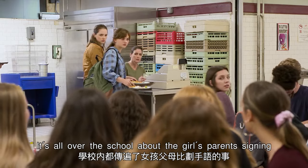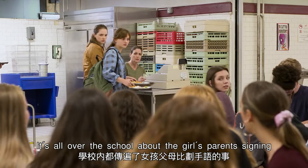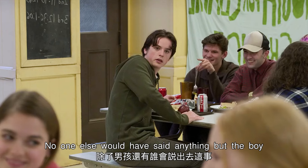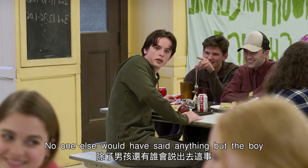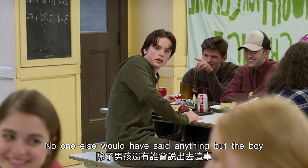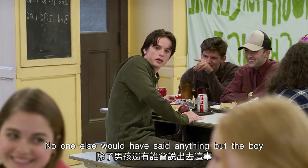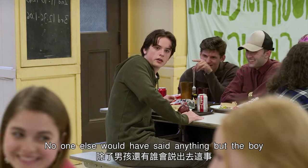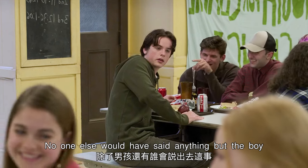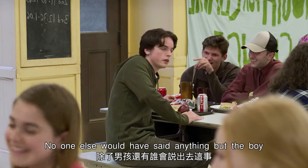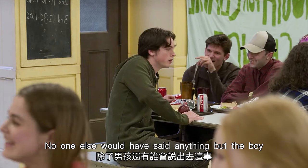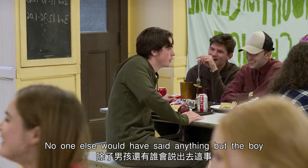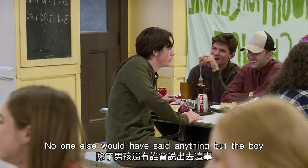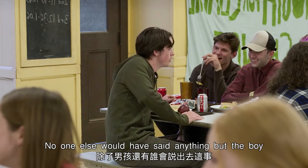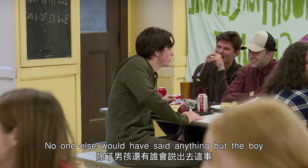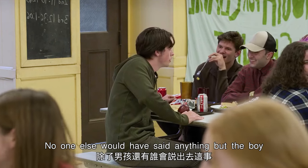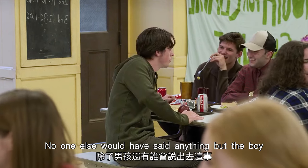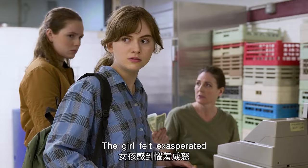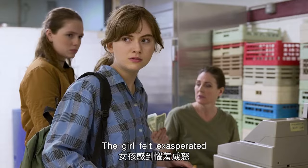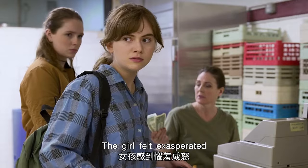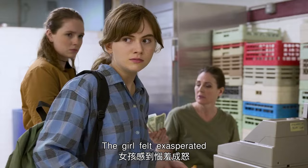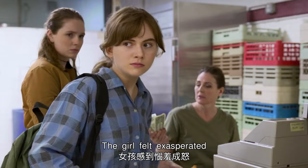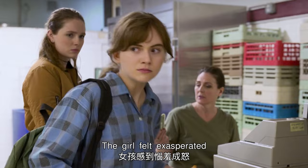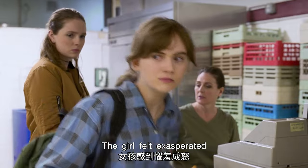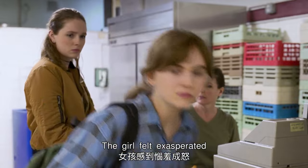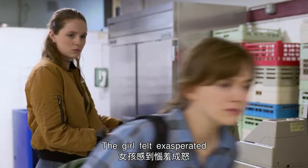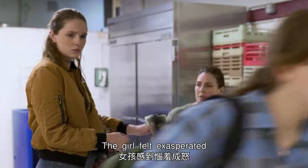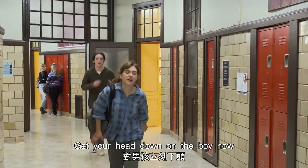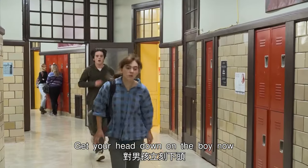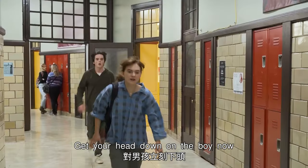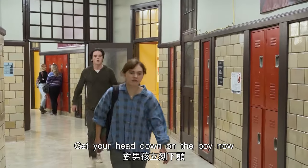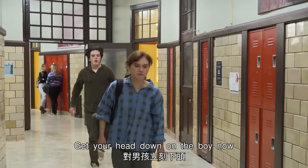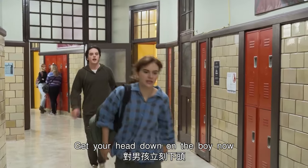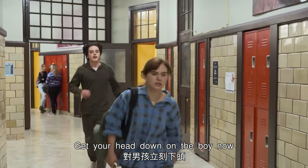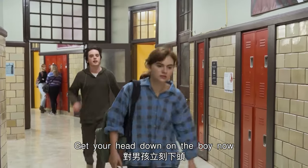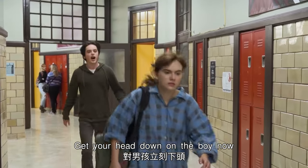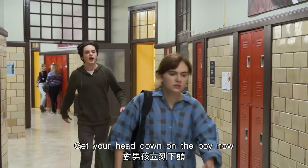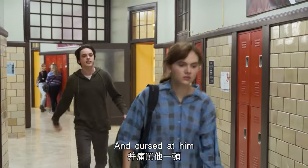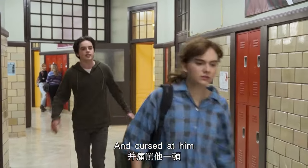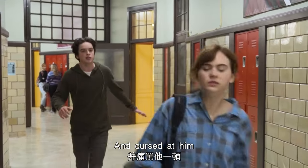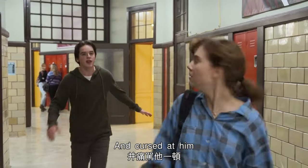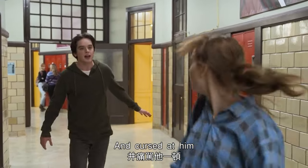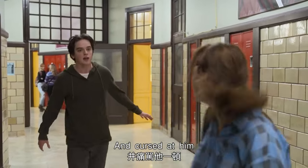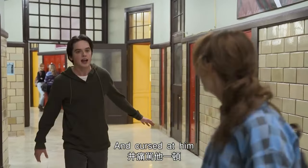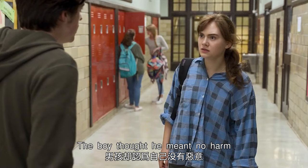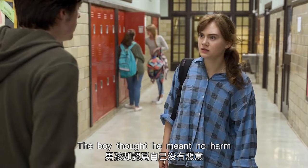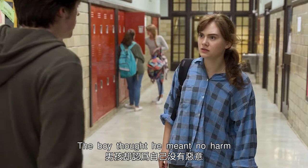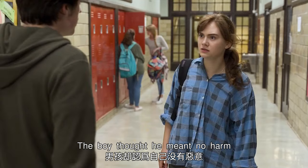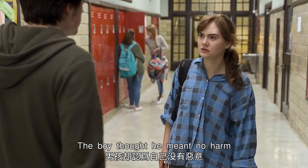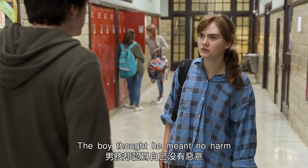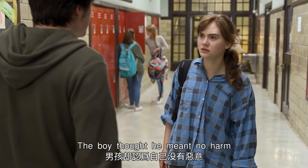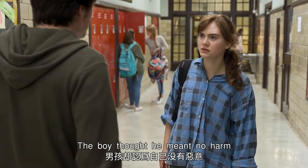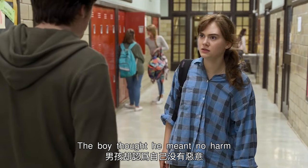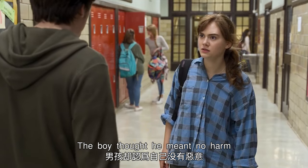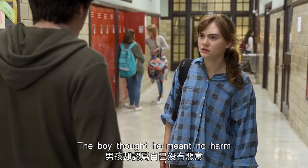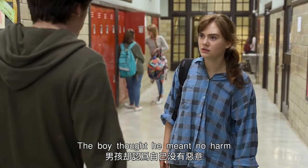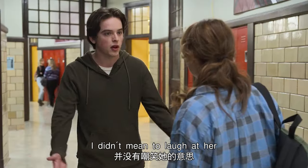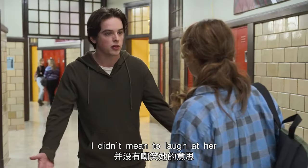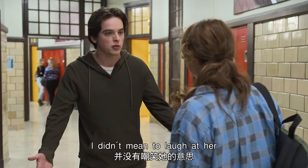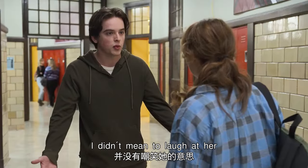事除了男孩还有谁会说出去这事女孩感到恼羞成怒对男孩立刻下头并痛骂他一顿男孩却认为自己没有恶意并没有